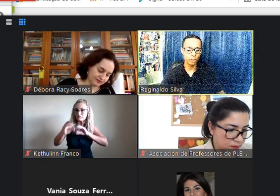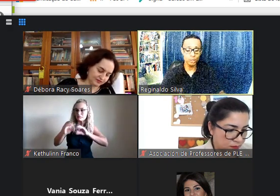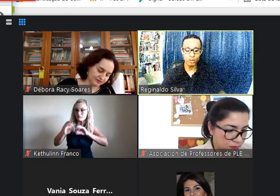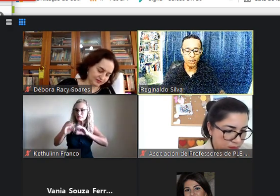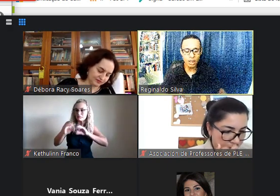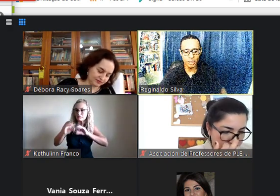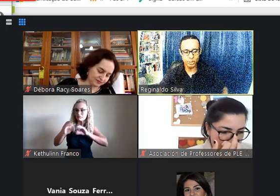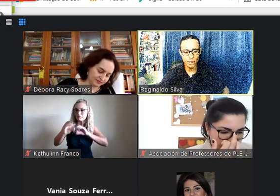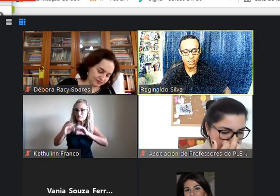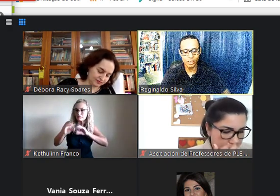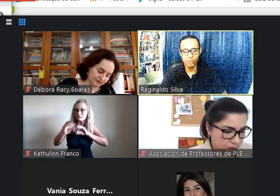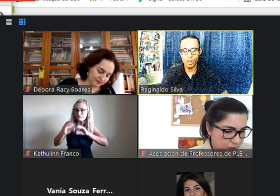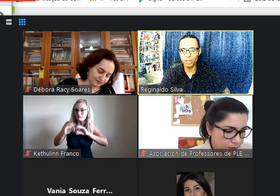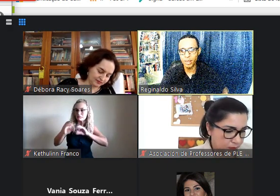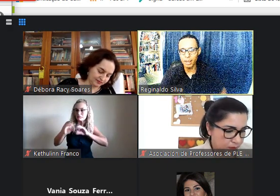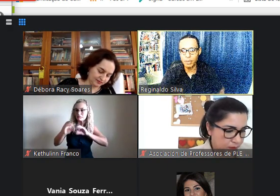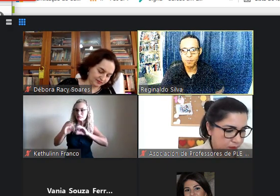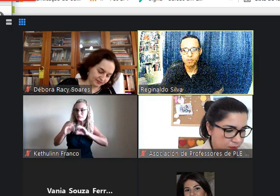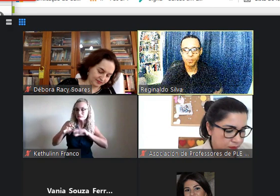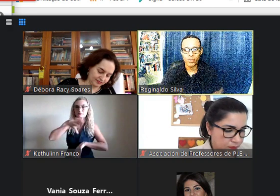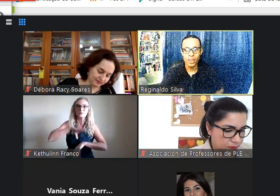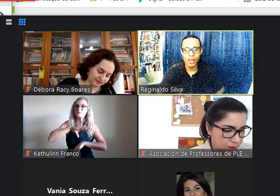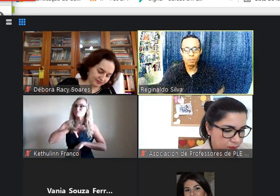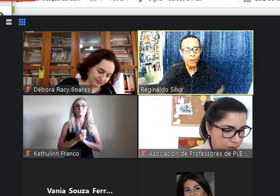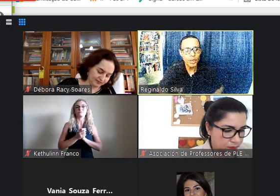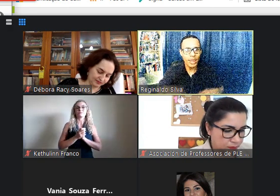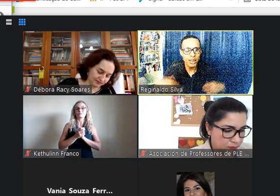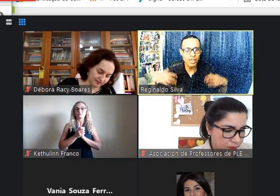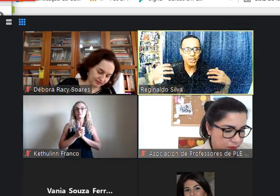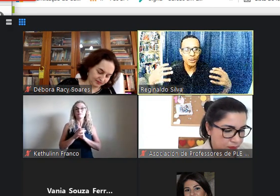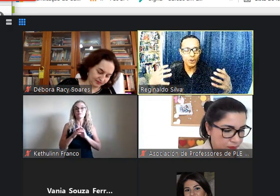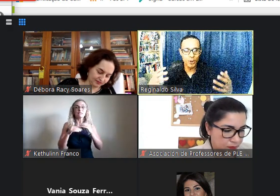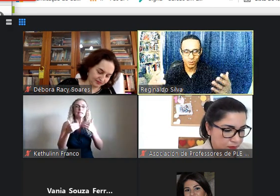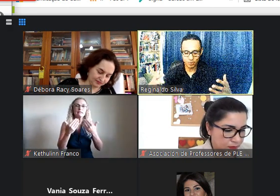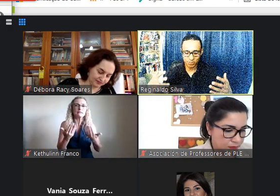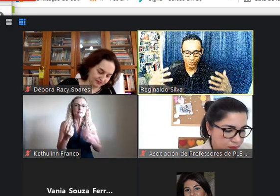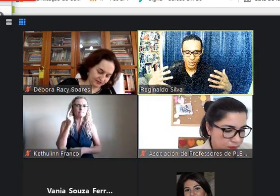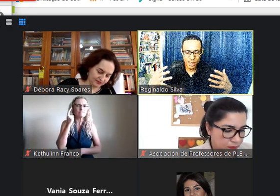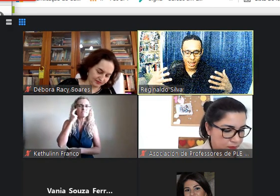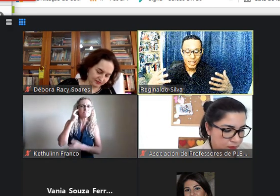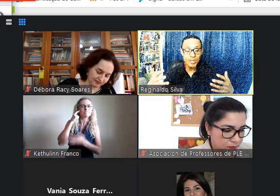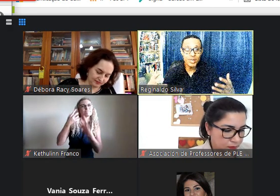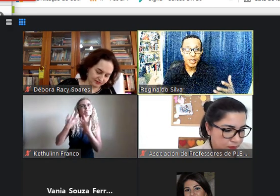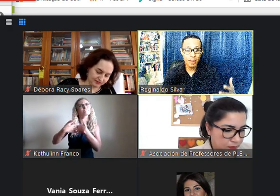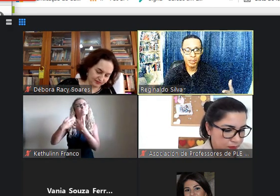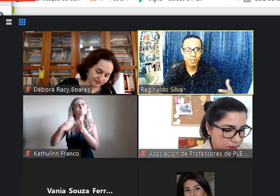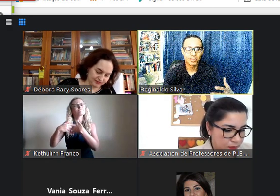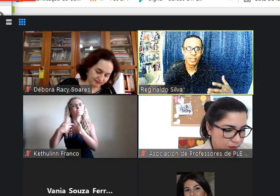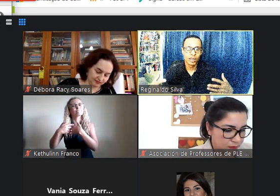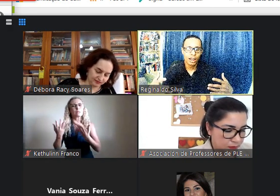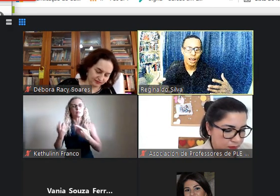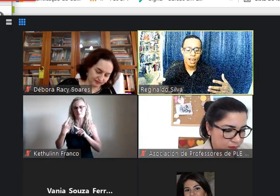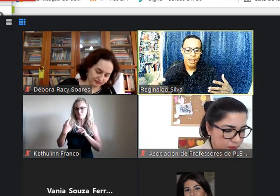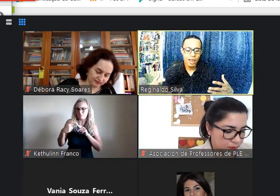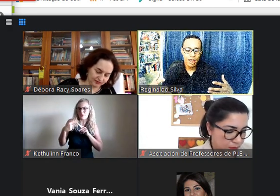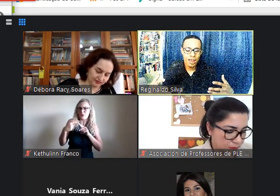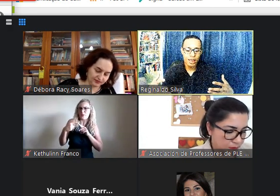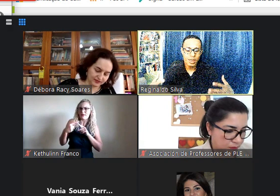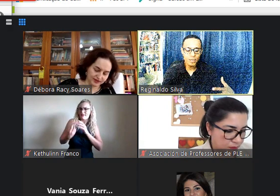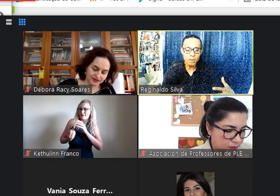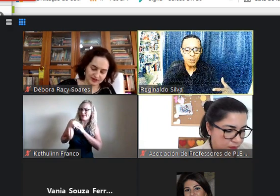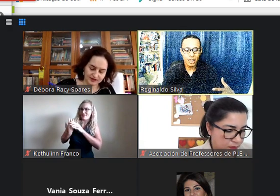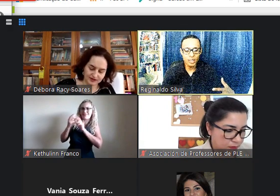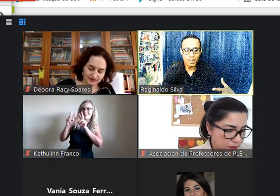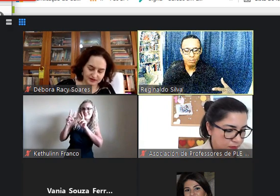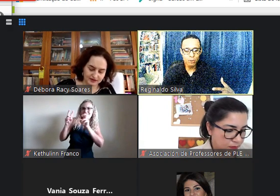objetivo, justificando aí o nosso tema, por que gerou esse tema?